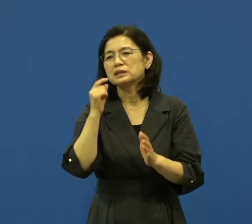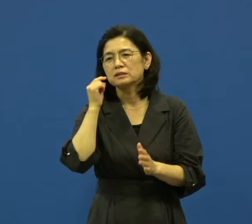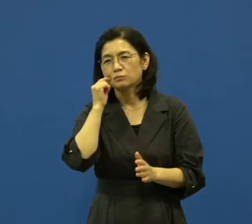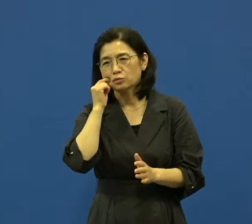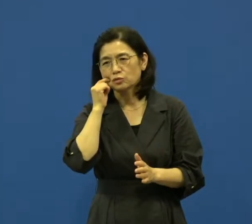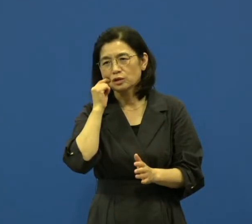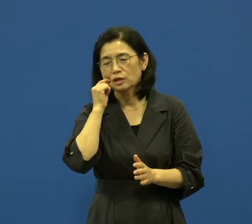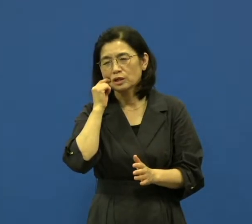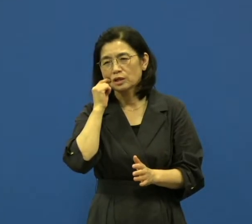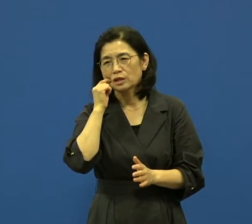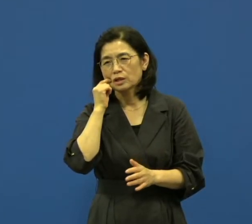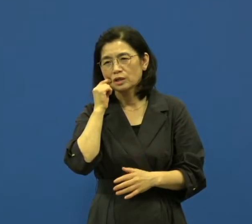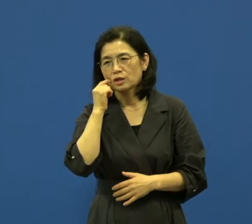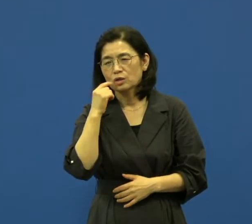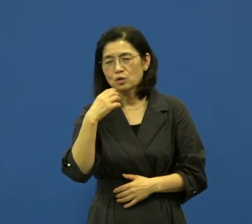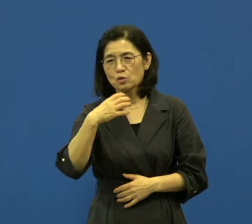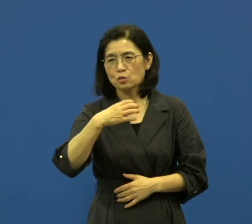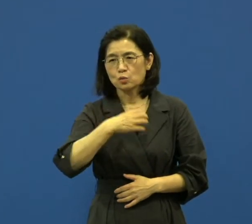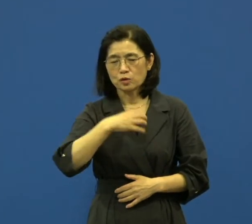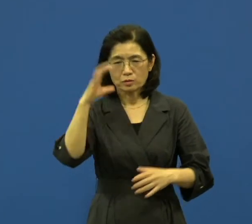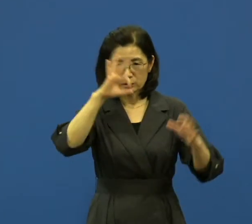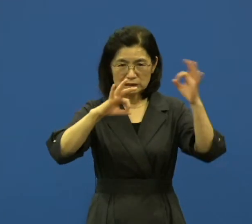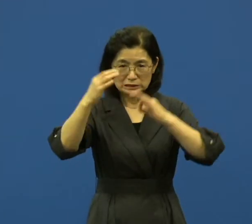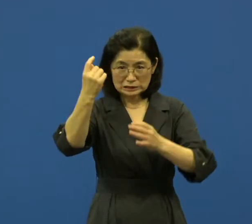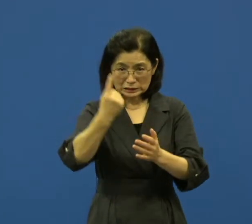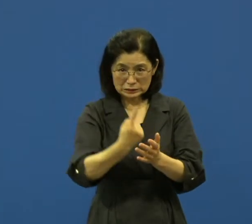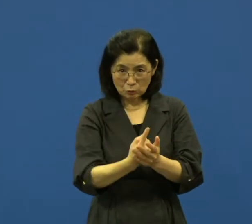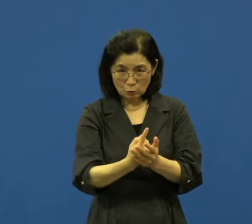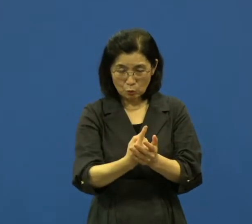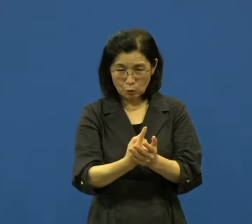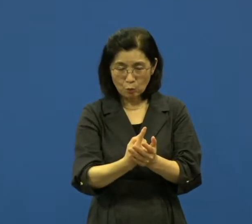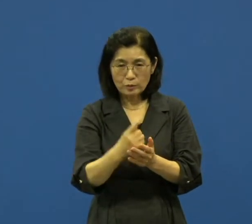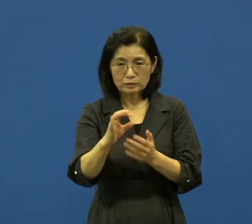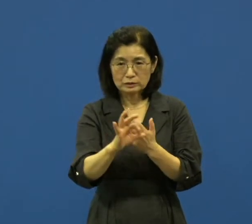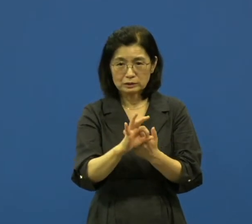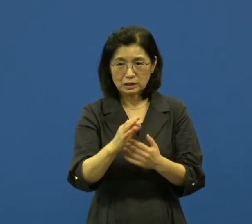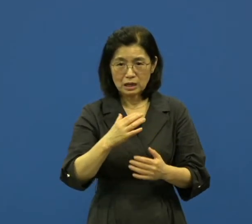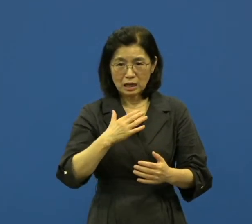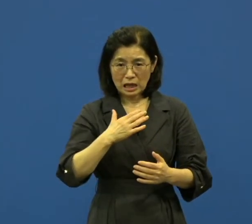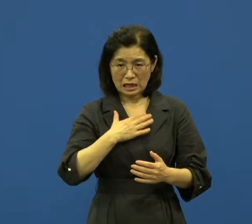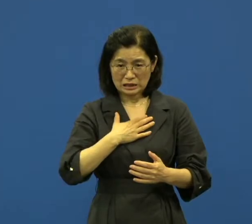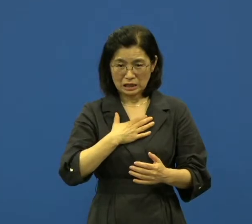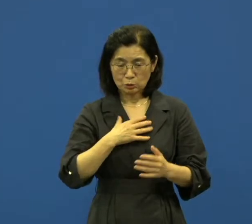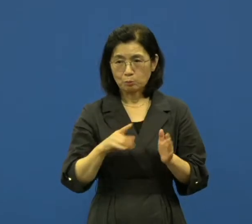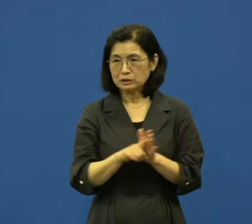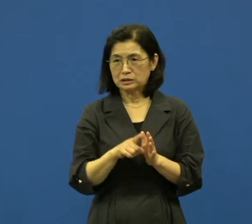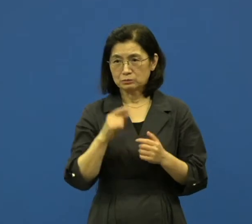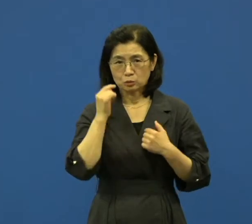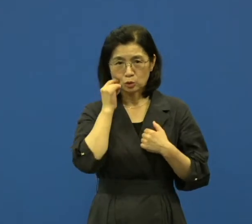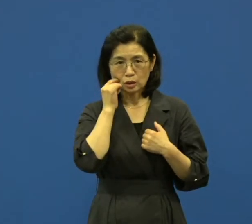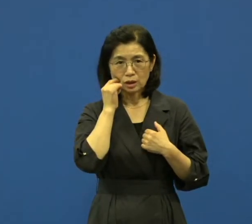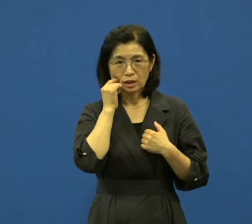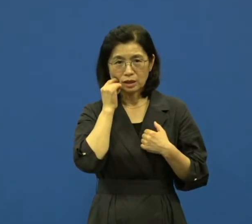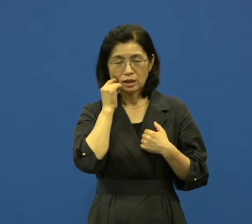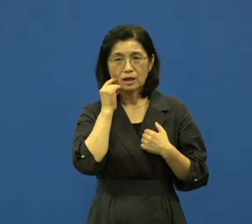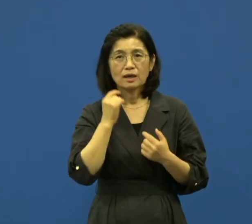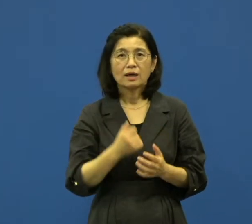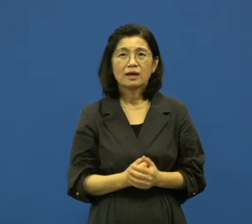위기가 찾아오면 자기도 자기를 못 믿어요. 자기도 헛소리를 해요. 안 하던 짓을 해요.